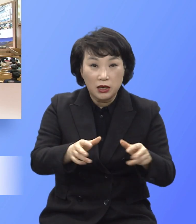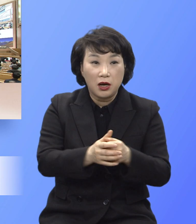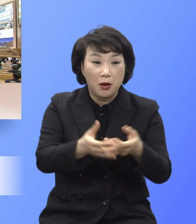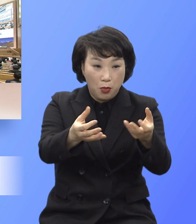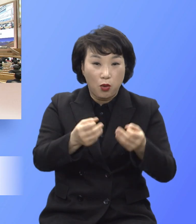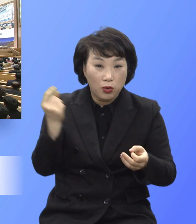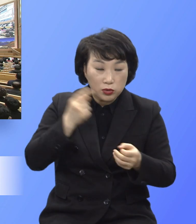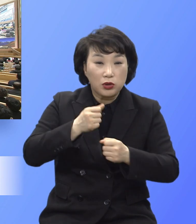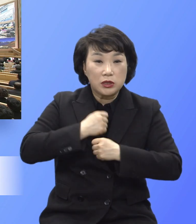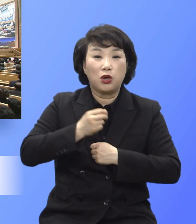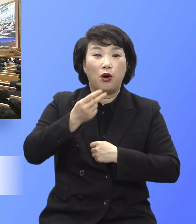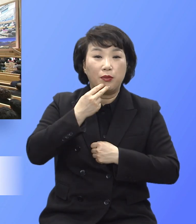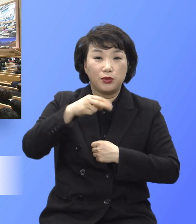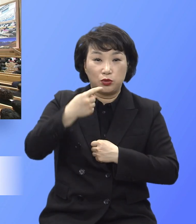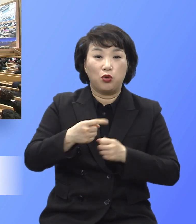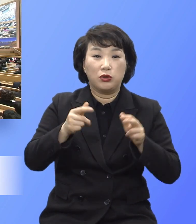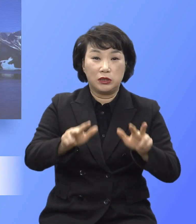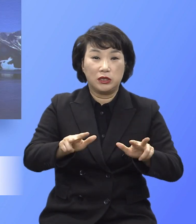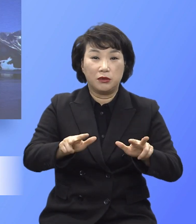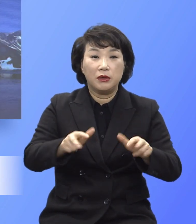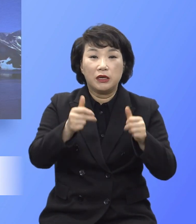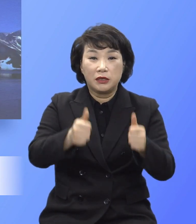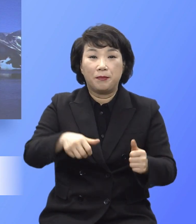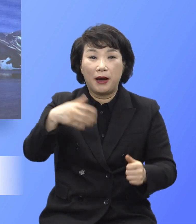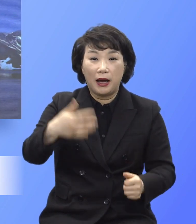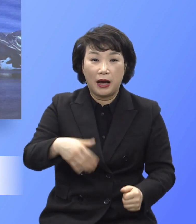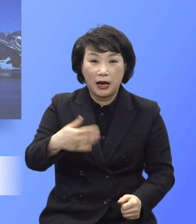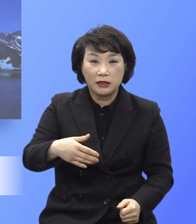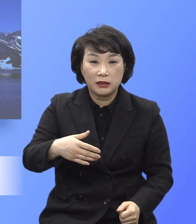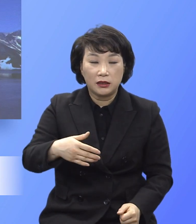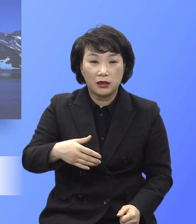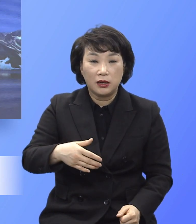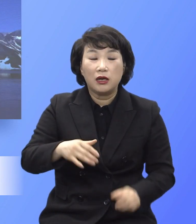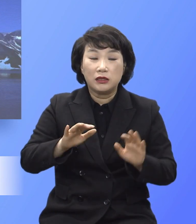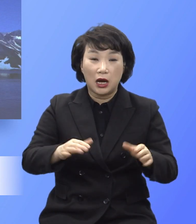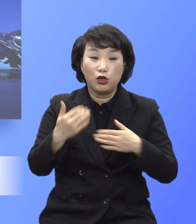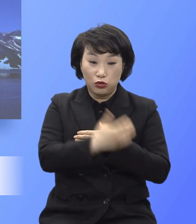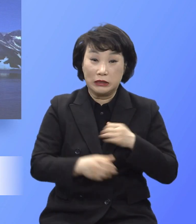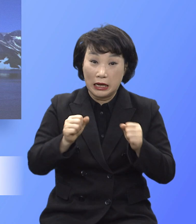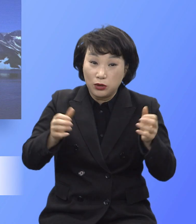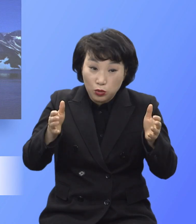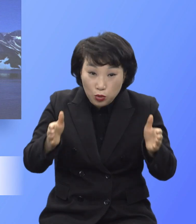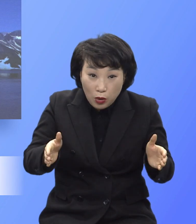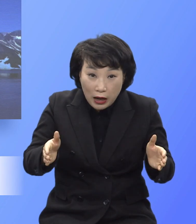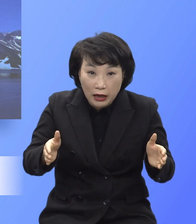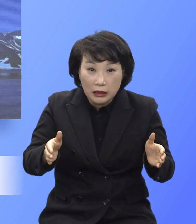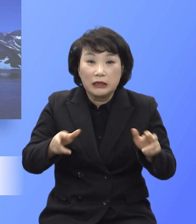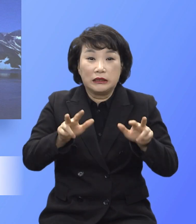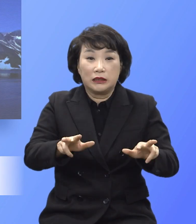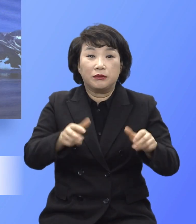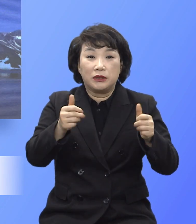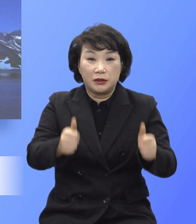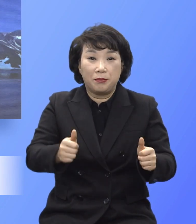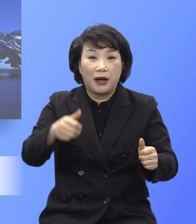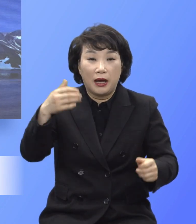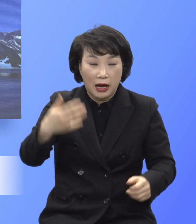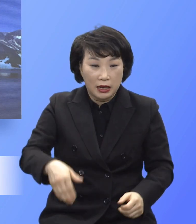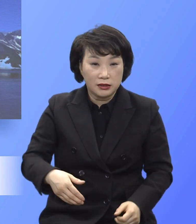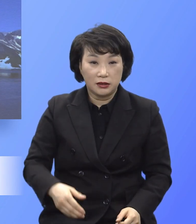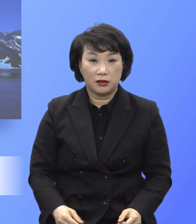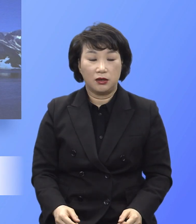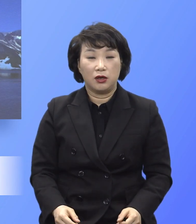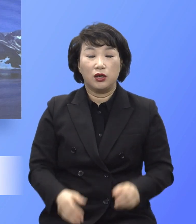않아도 내가 너를 심판하지 않는데 육신이 있을 때 지금은 심판하지